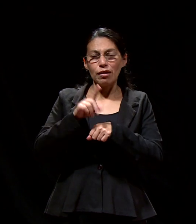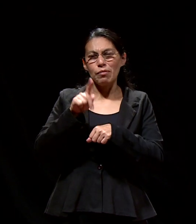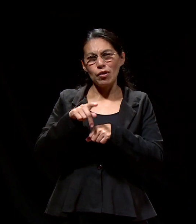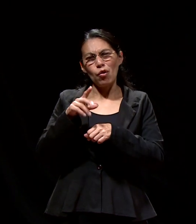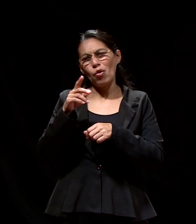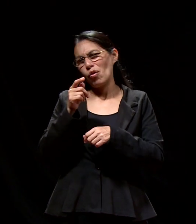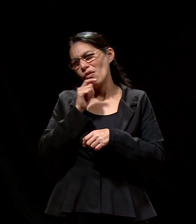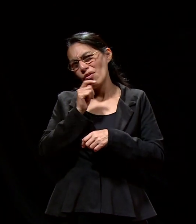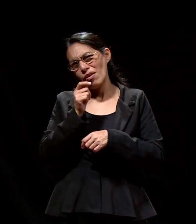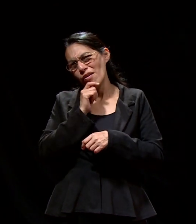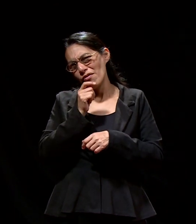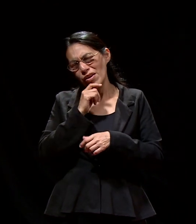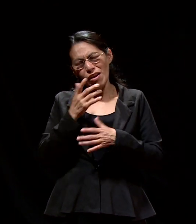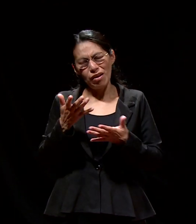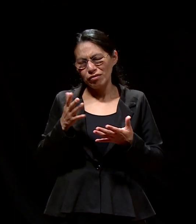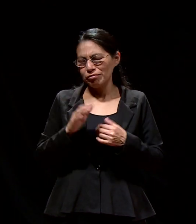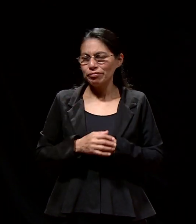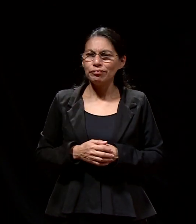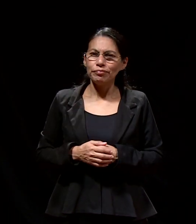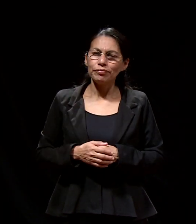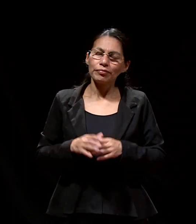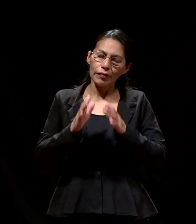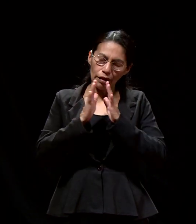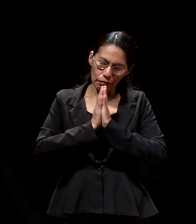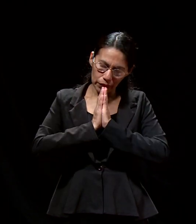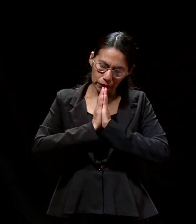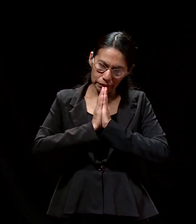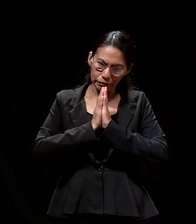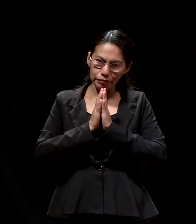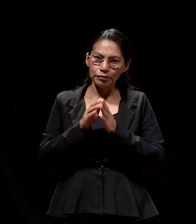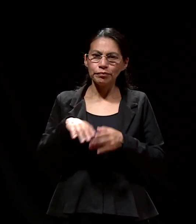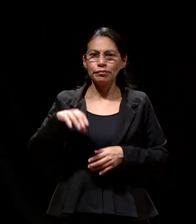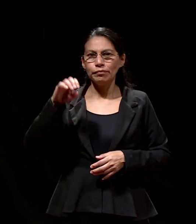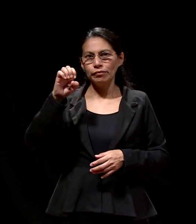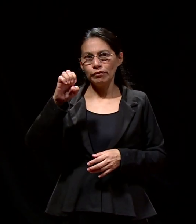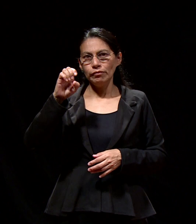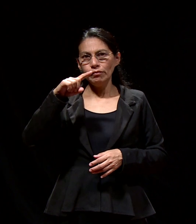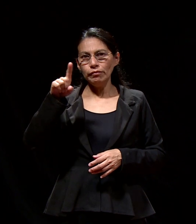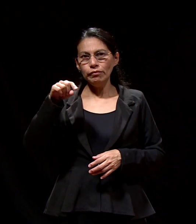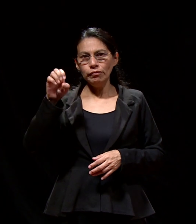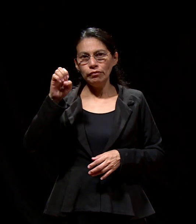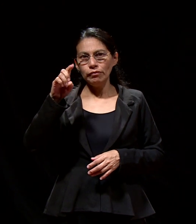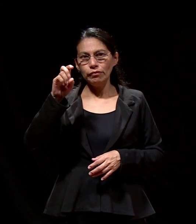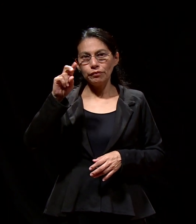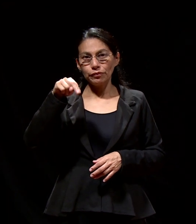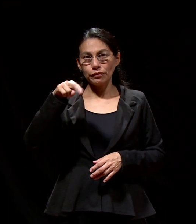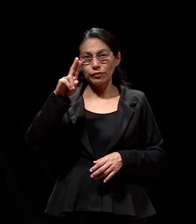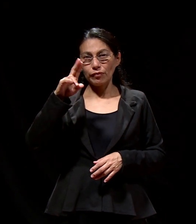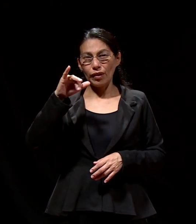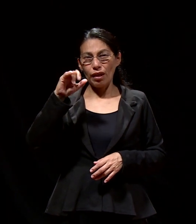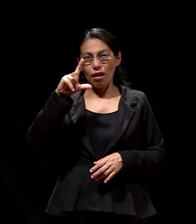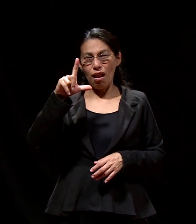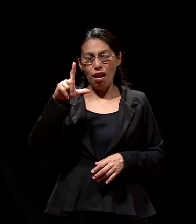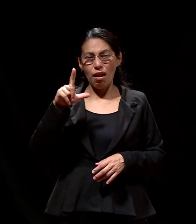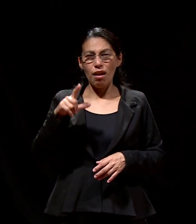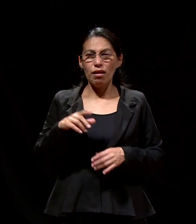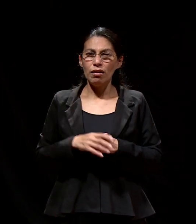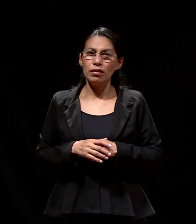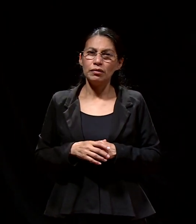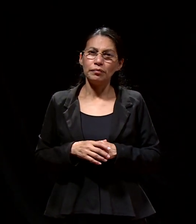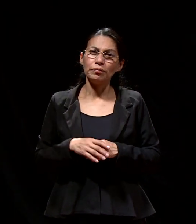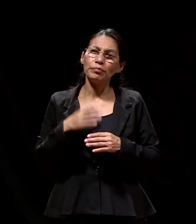seguimos pidiendo su total sanidad amén Ezequiel Hernández oración por mis padres y mis hijos